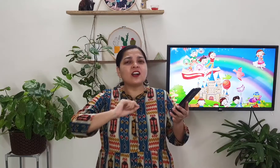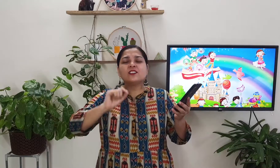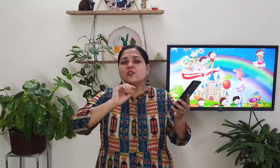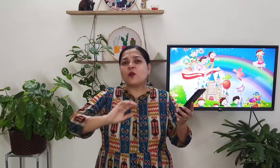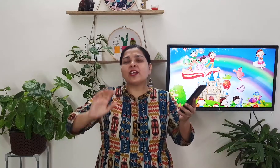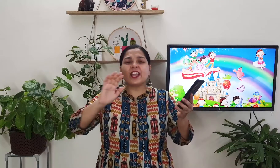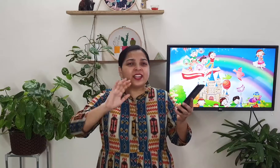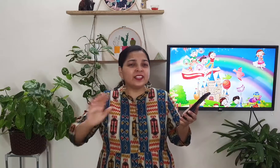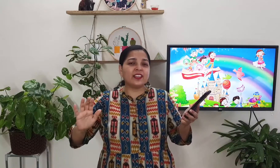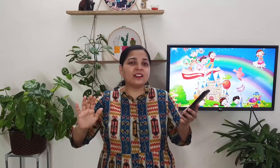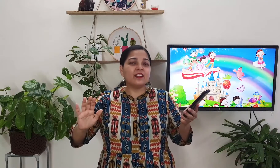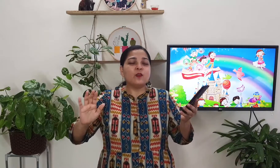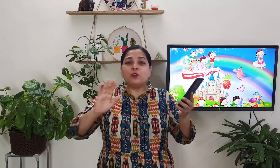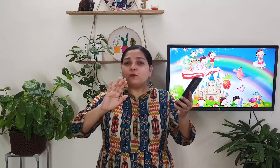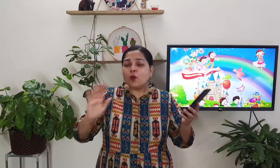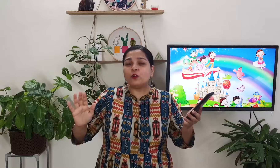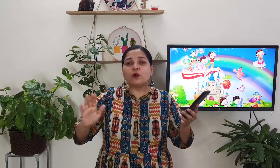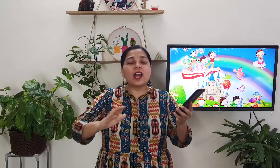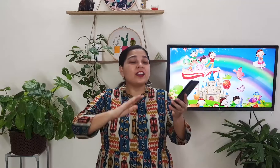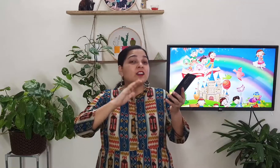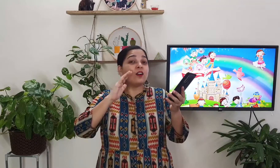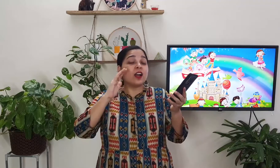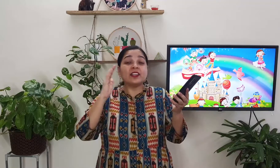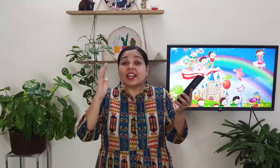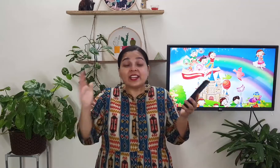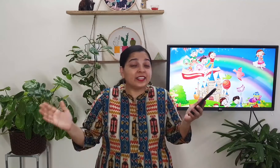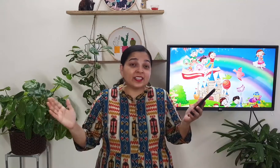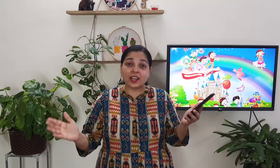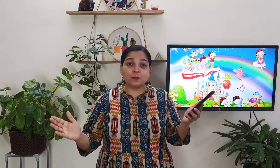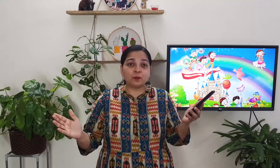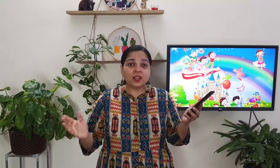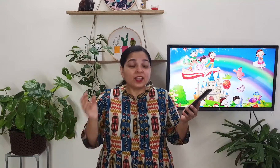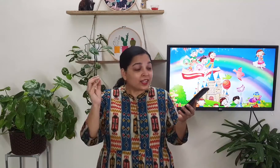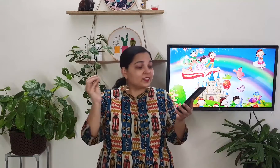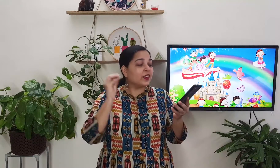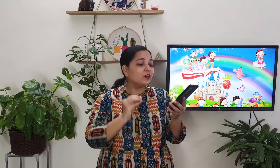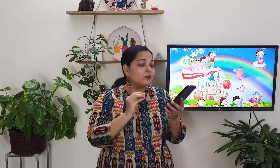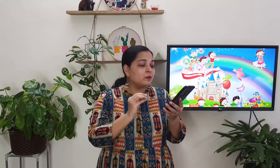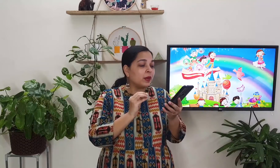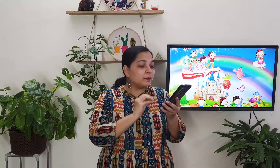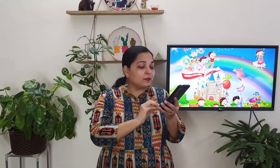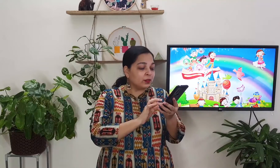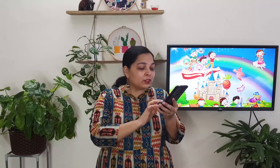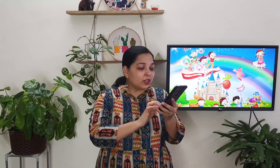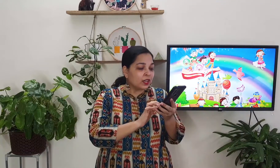சொல்கிறார், அந்த நாளில் நீங்கள் என்னிடத்தில் ஒன்றும் கேட்க மாட்டீர்கள். மெய்யாகவே மெய்யாகவே நான்